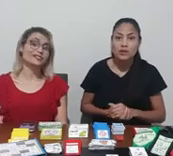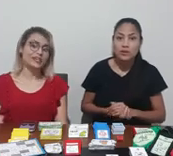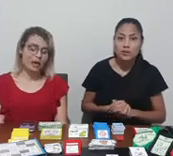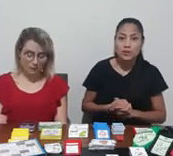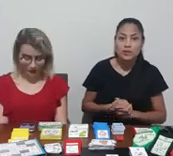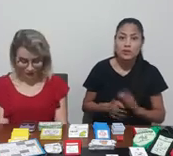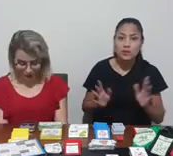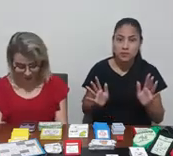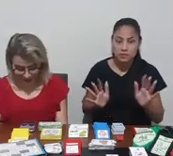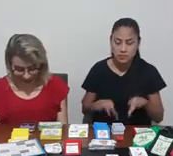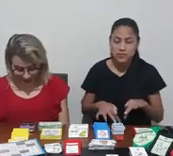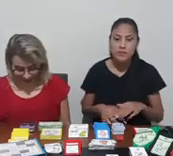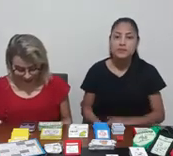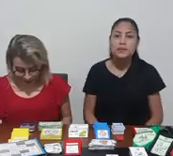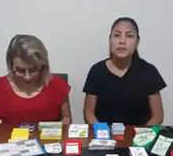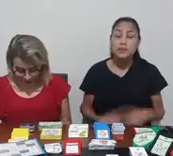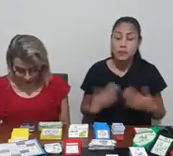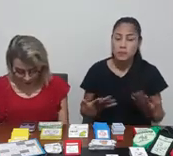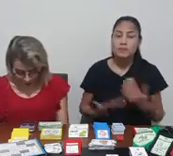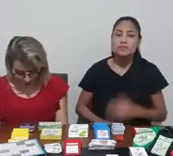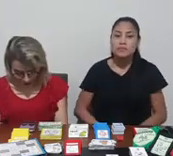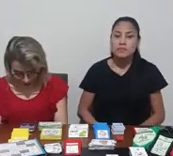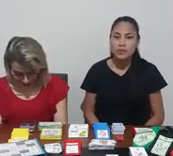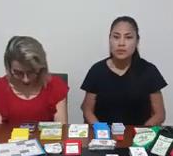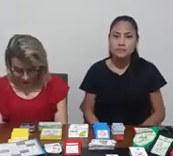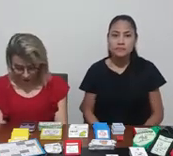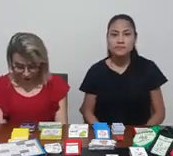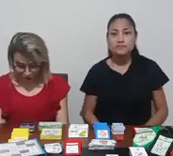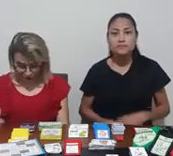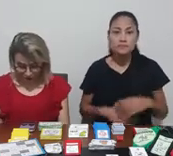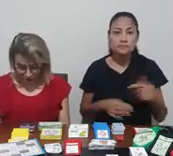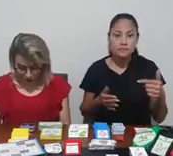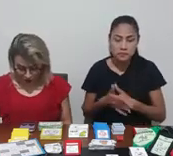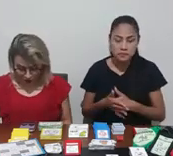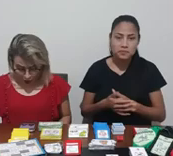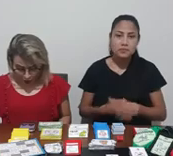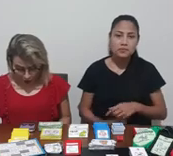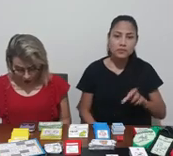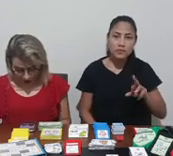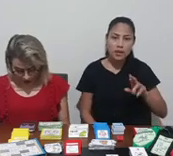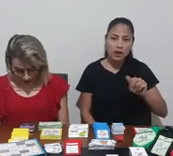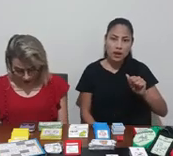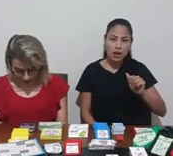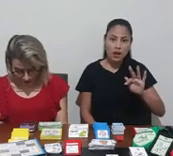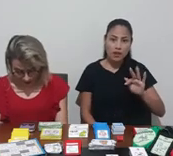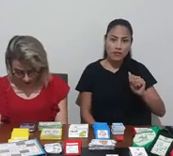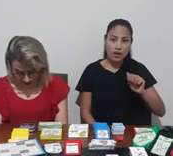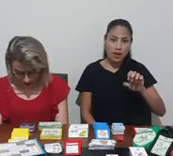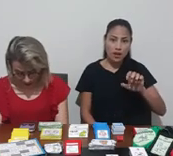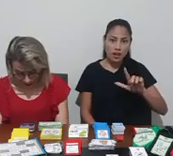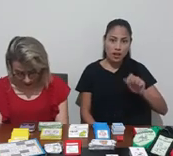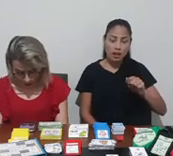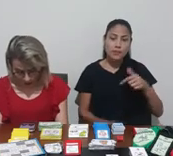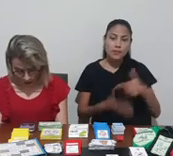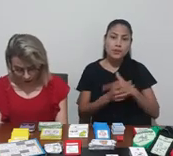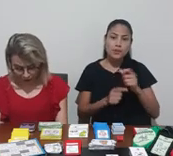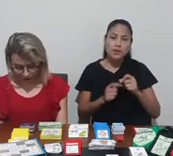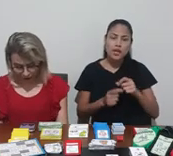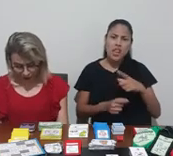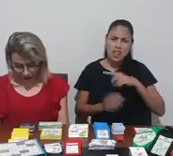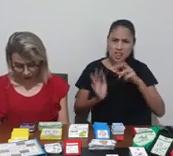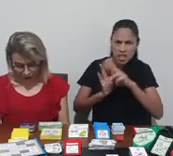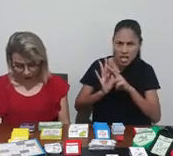ao encerramento, tá bom? Então, professora, ela pergunta, professora, existe uma regra para qual